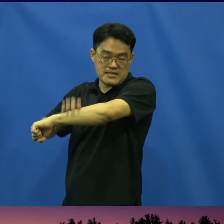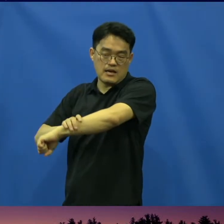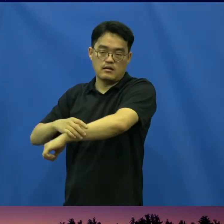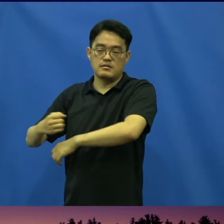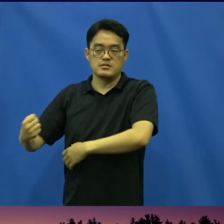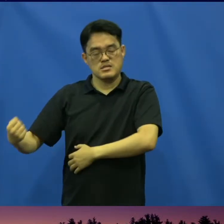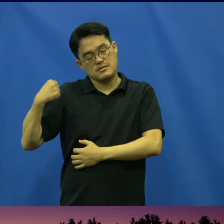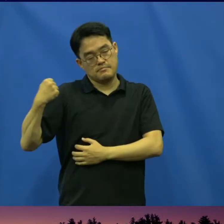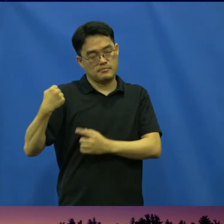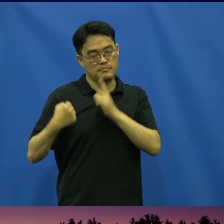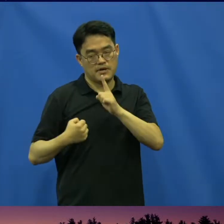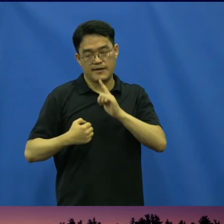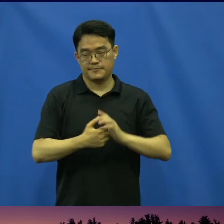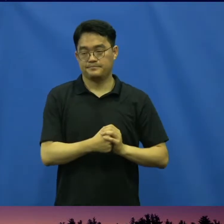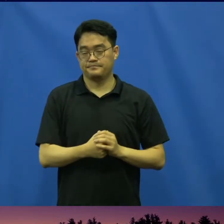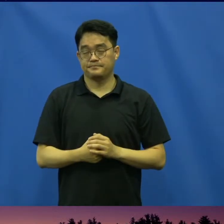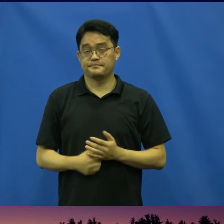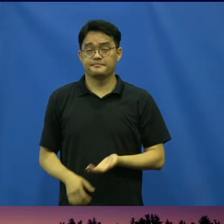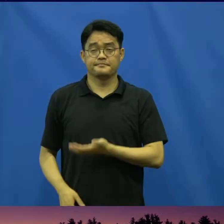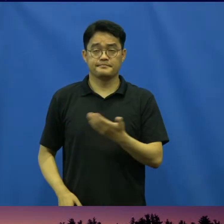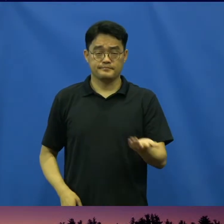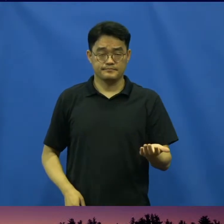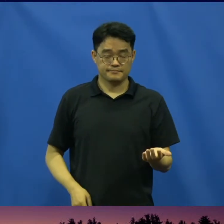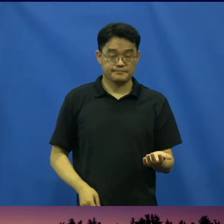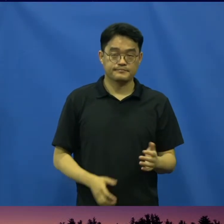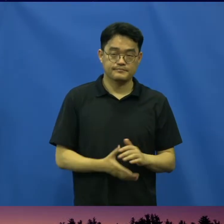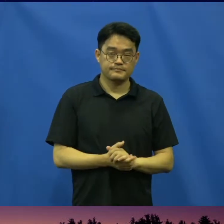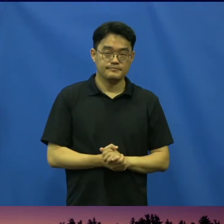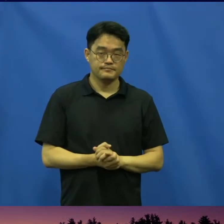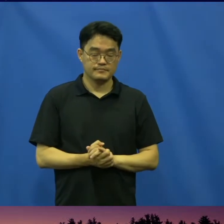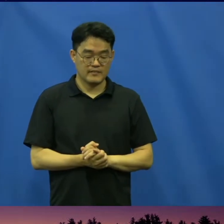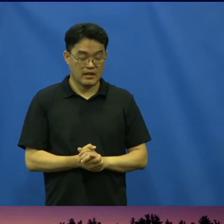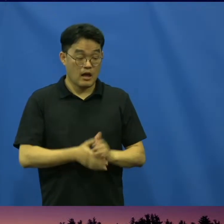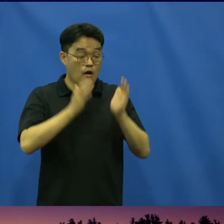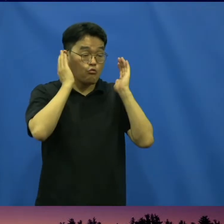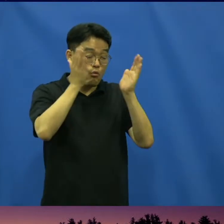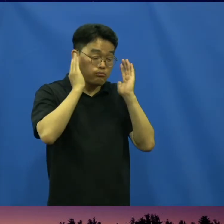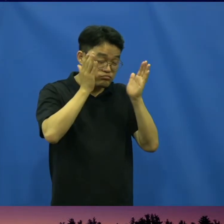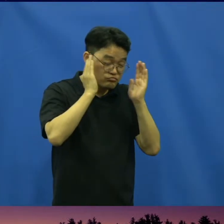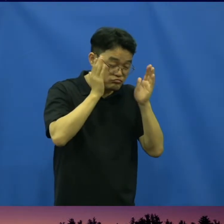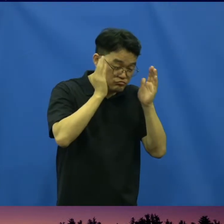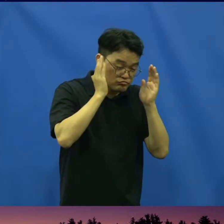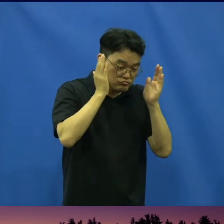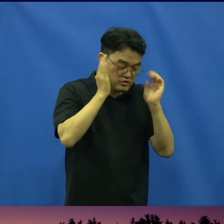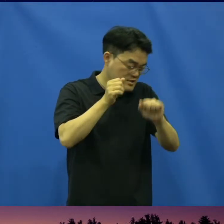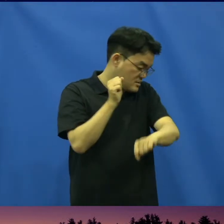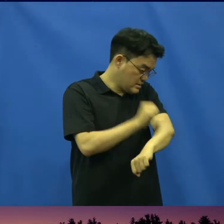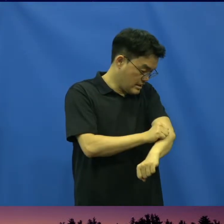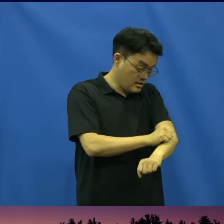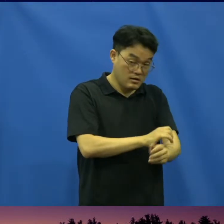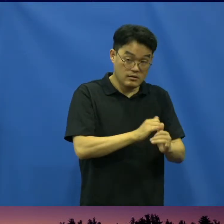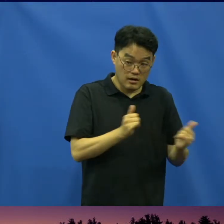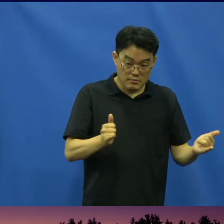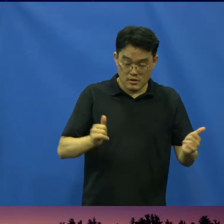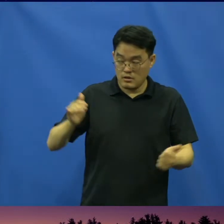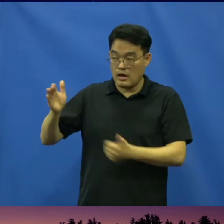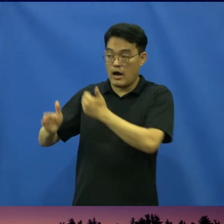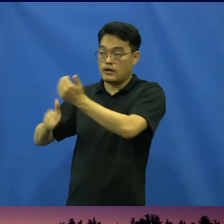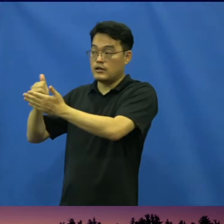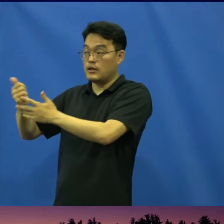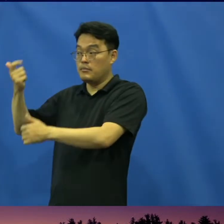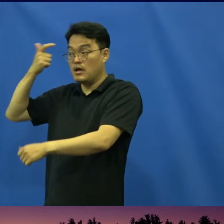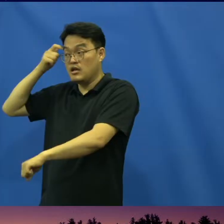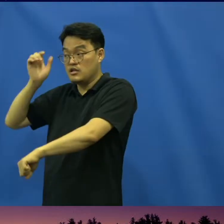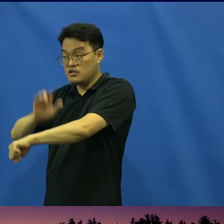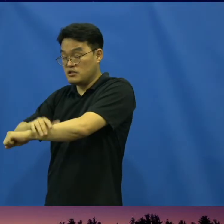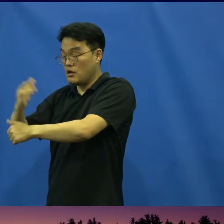여러분 공부를 한 사람이 하나님 앞에 쓰임을 받으면 그 영향력은 더 커질 수 있어요. C.S. 루이스가 대표적인 사람이에요. 저도